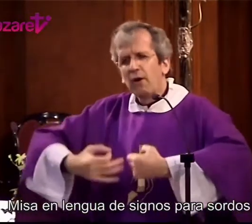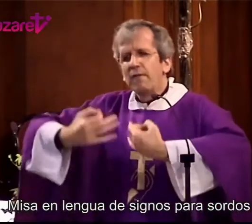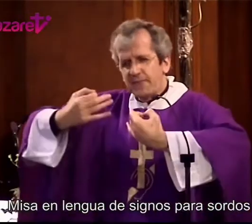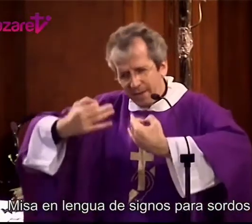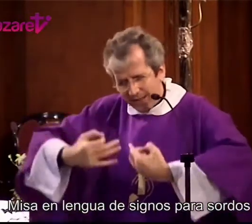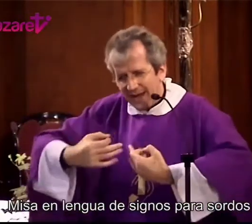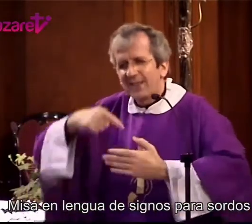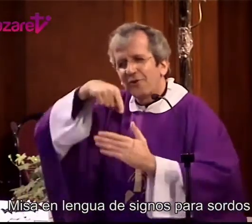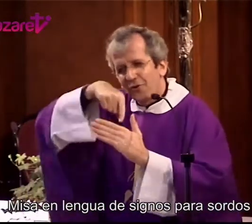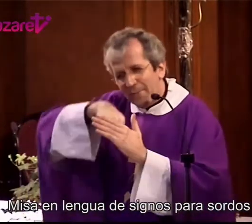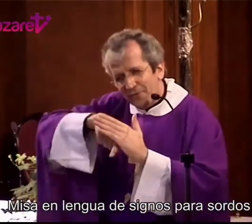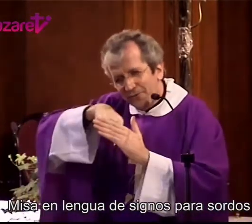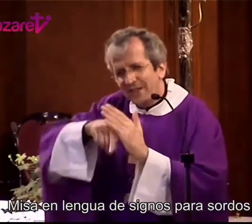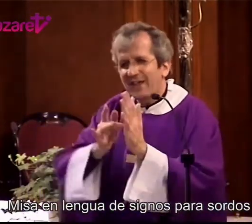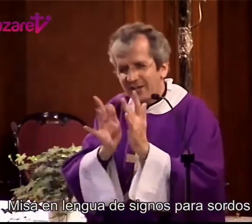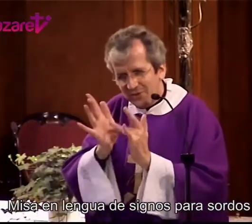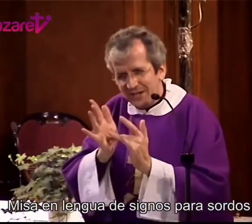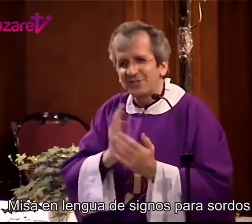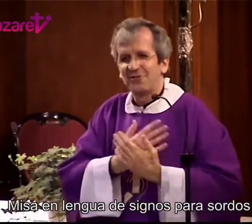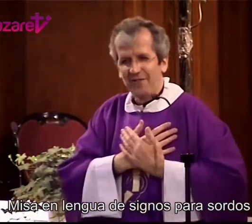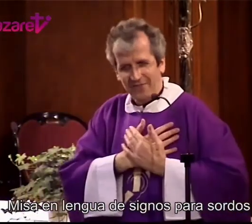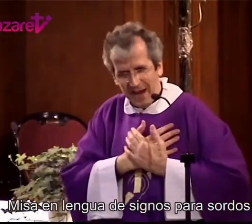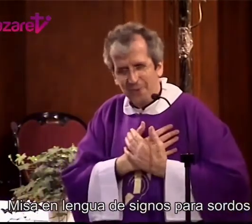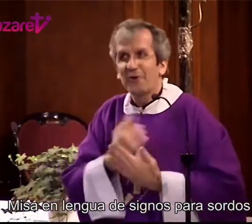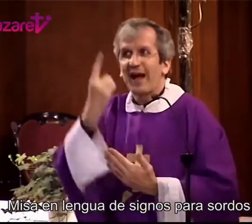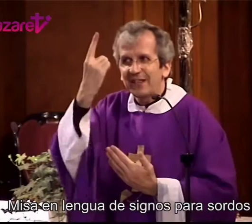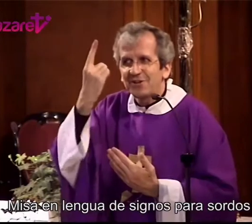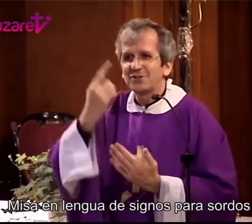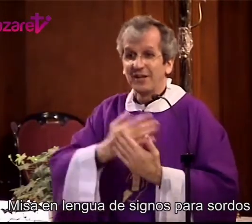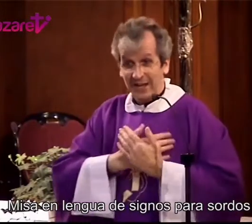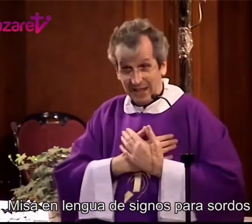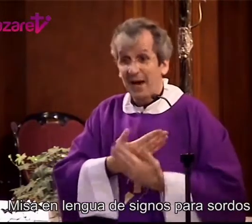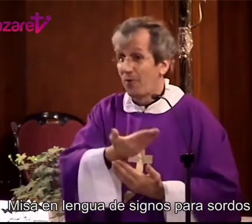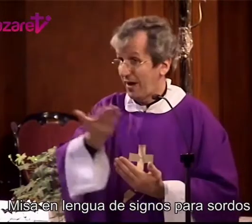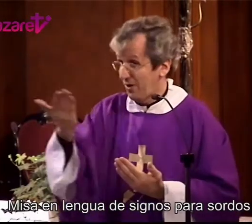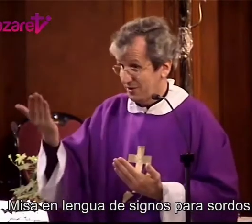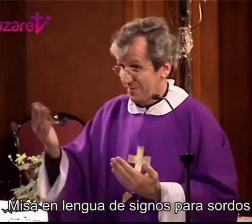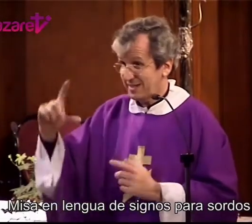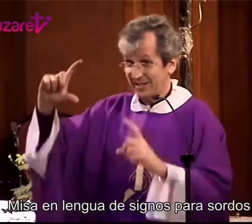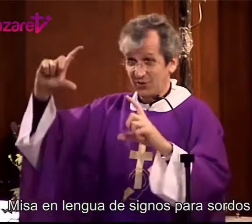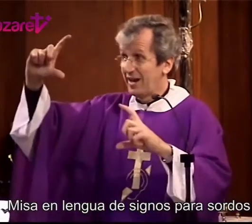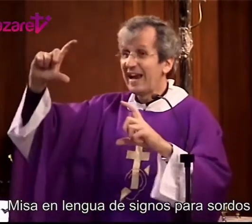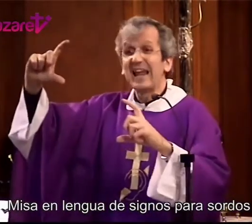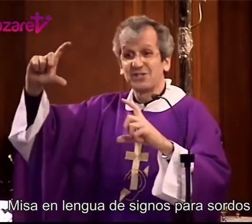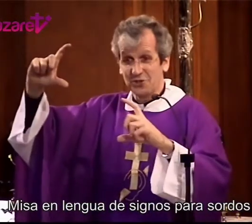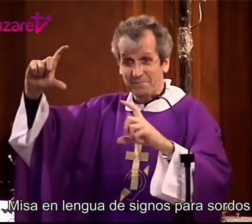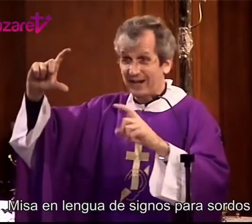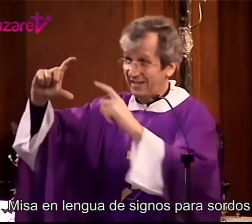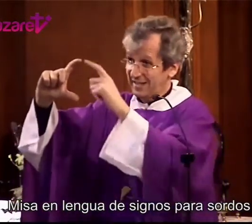de verdad, con la profundidad de Jesucristo, del amor a Dios y del amor a los demás, que son las 2 partes,